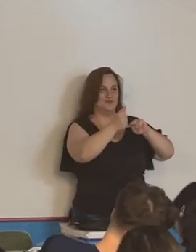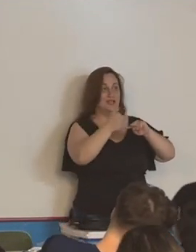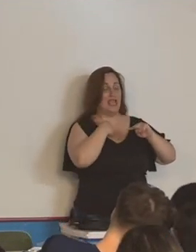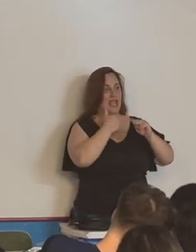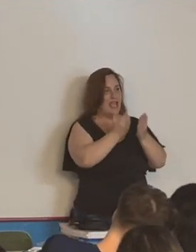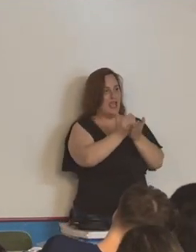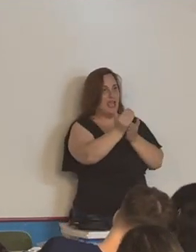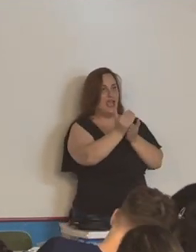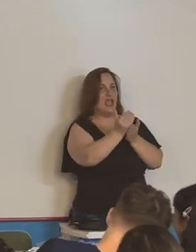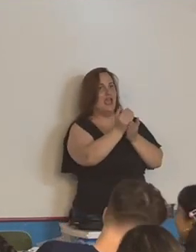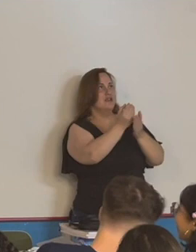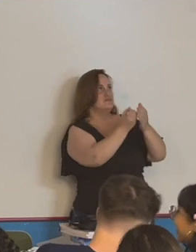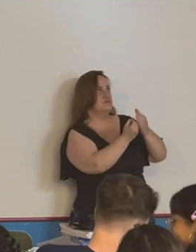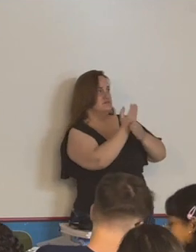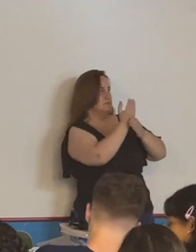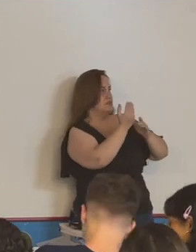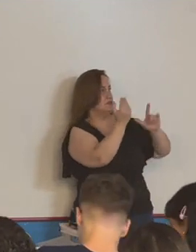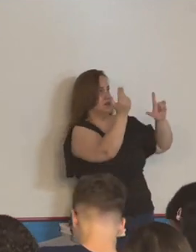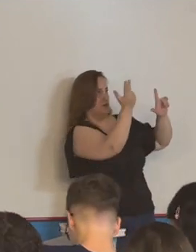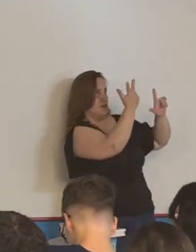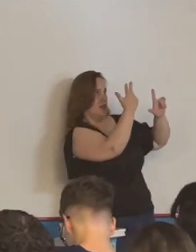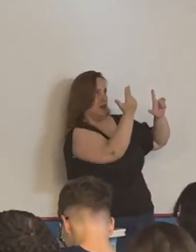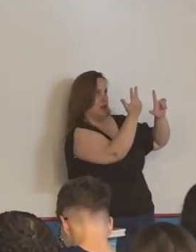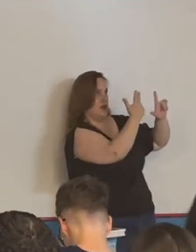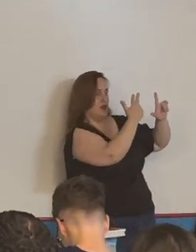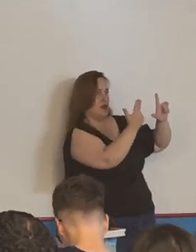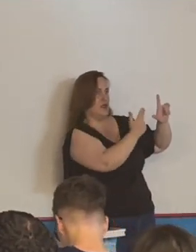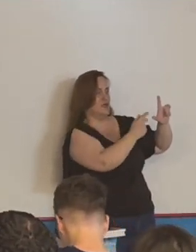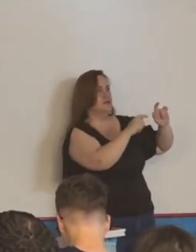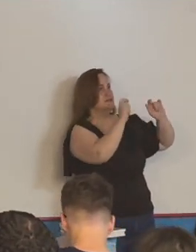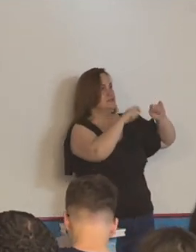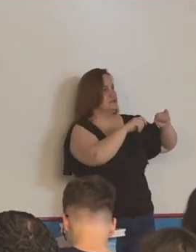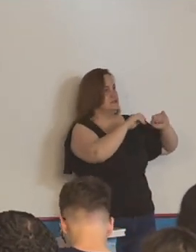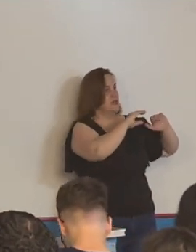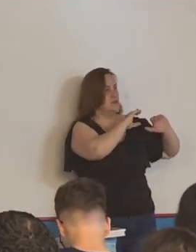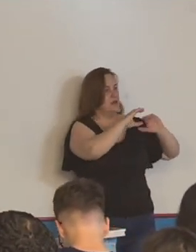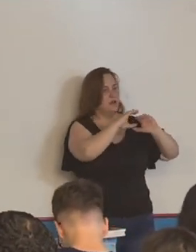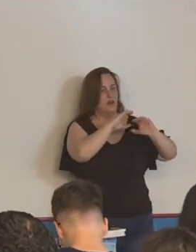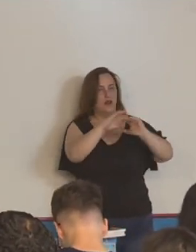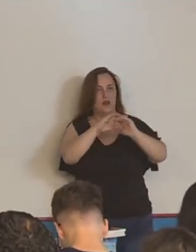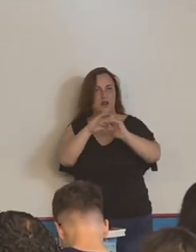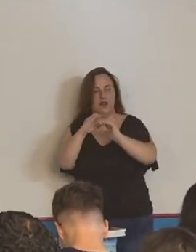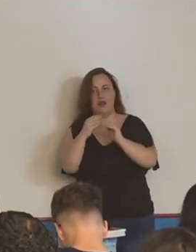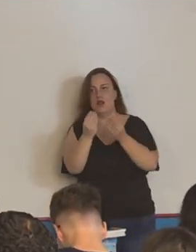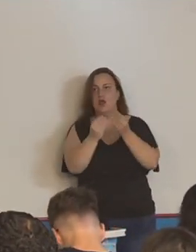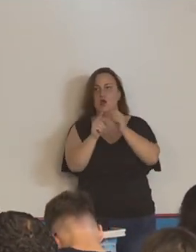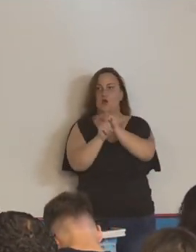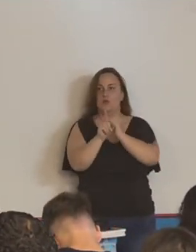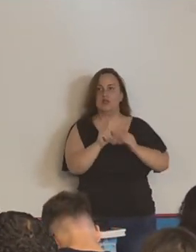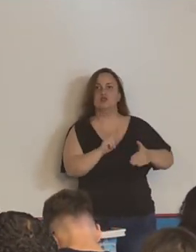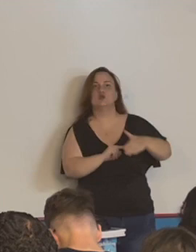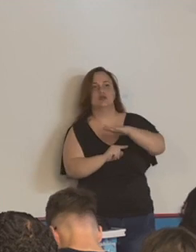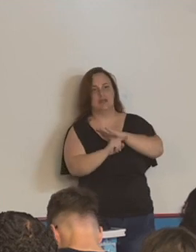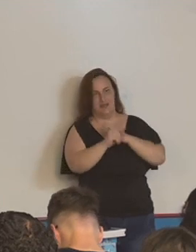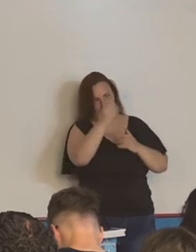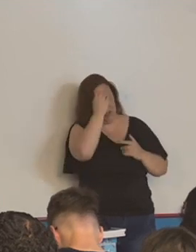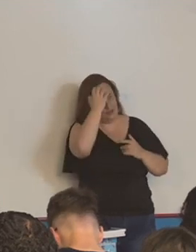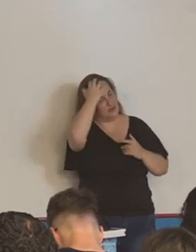né, a pintura para me comunicar com um tom mais crítico da nossa sobre questões da nossa sociedade,